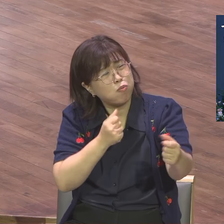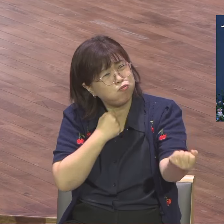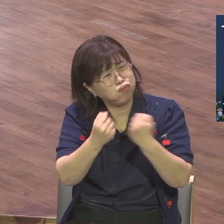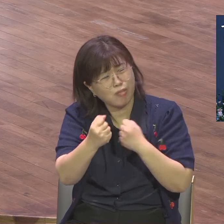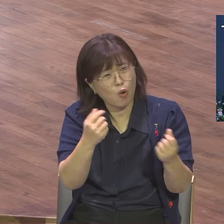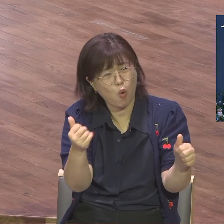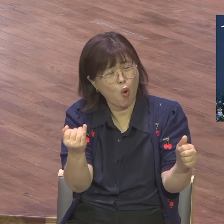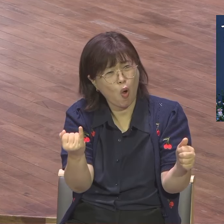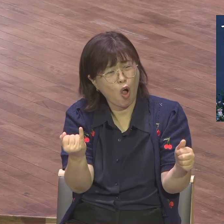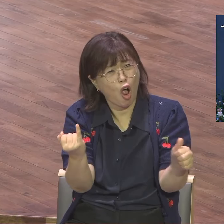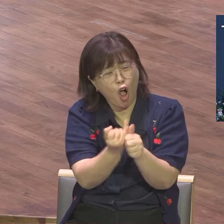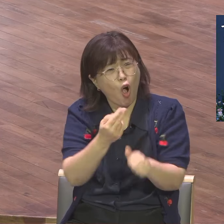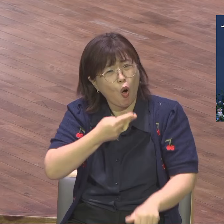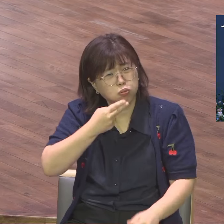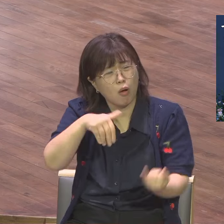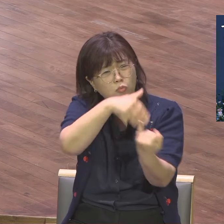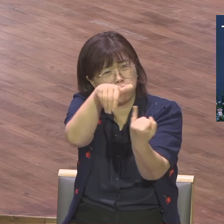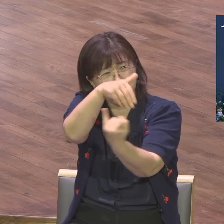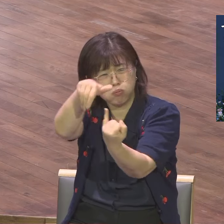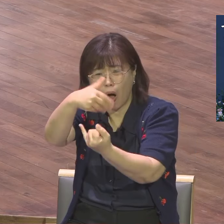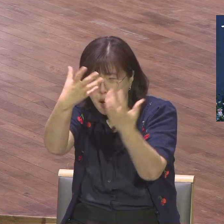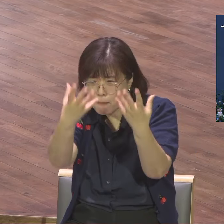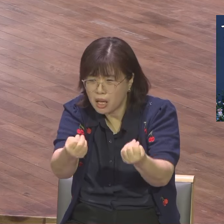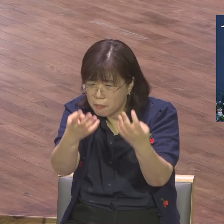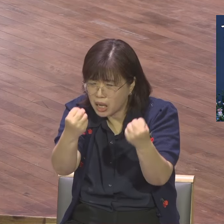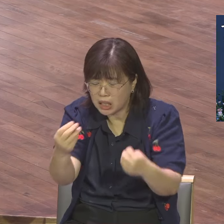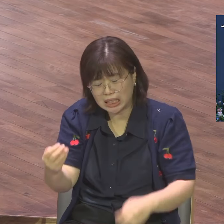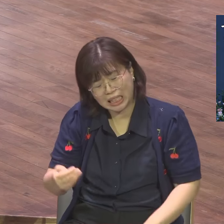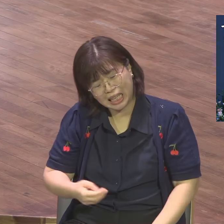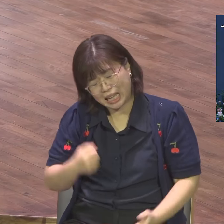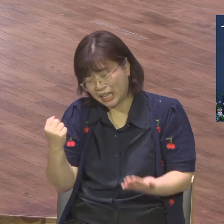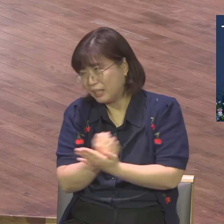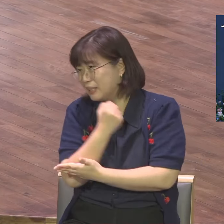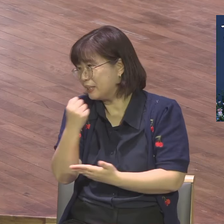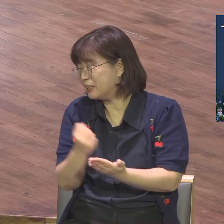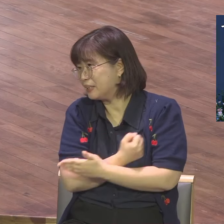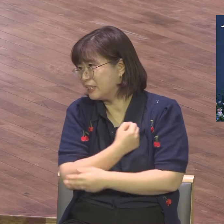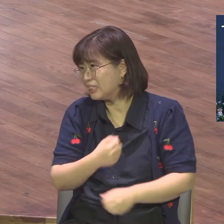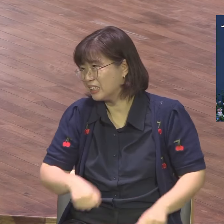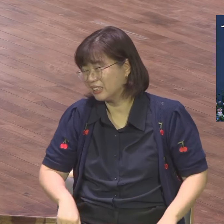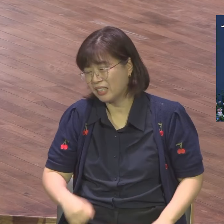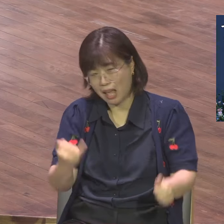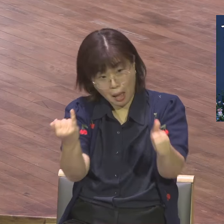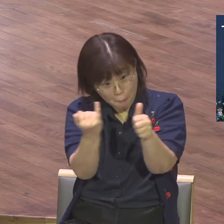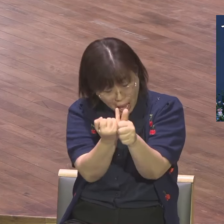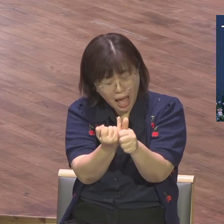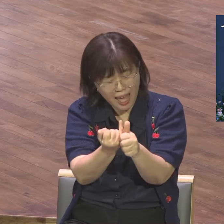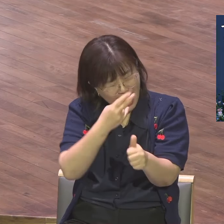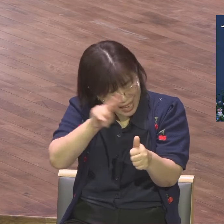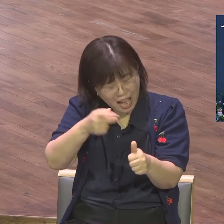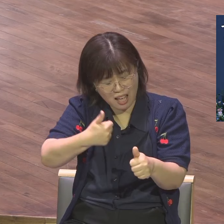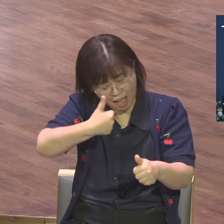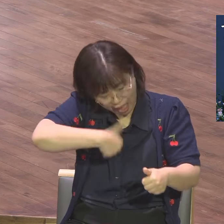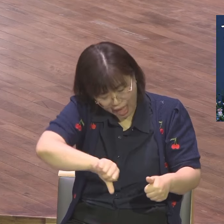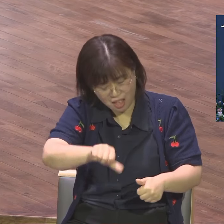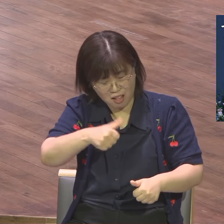어떻게 하든지 빨리 결혼해서 렘넌트들이 나서 내가 유아세를 좀 많이 넣게 하여 주옵소서.